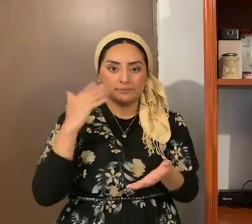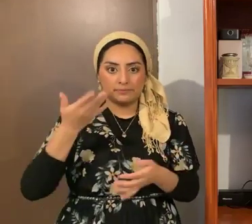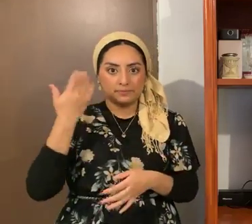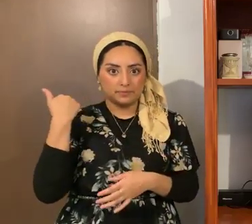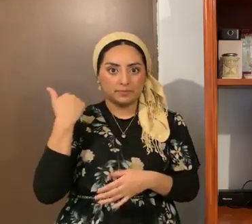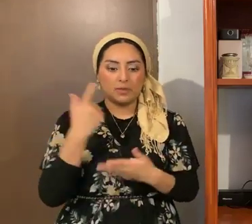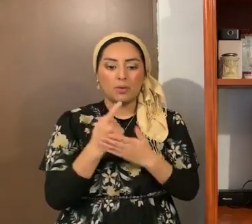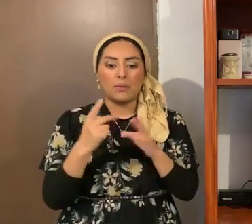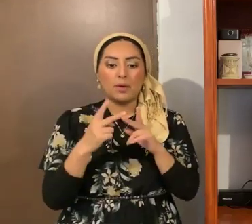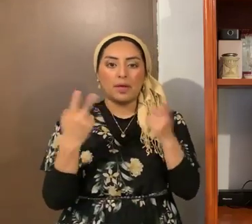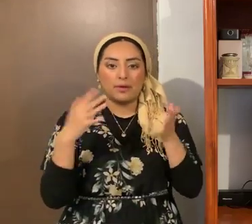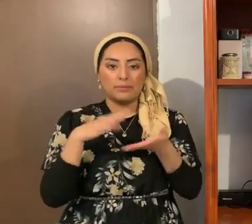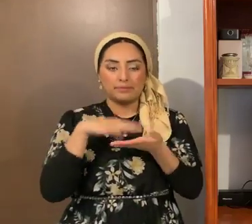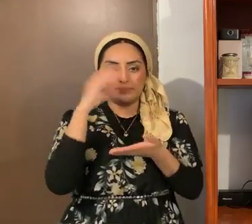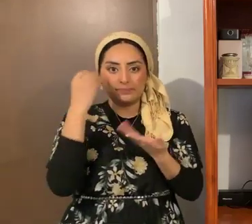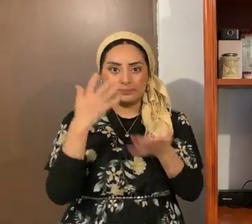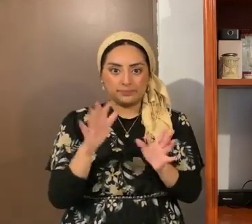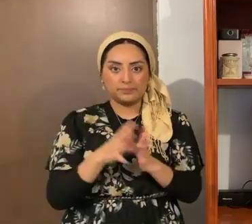y en las parashot.